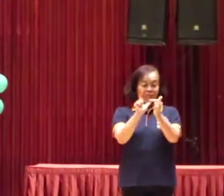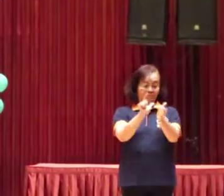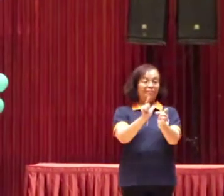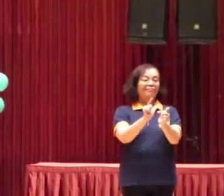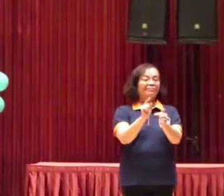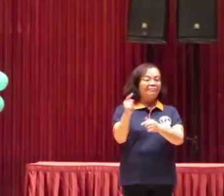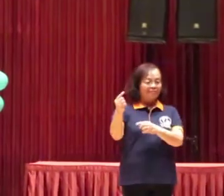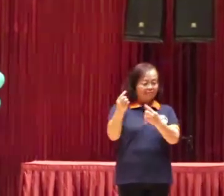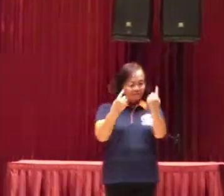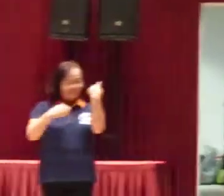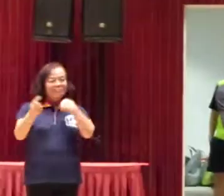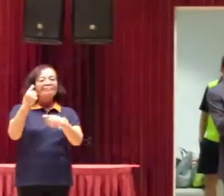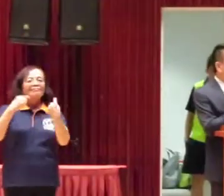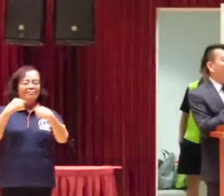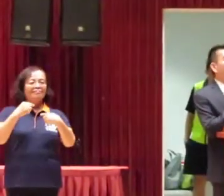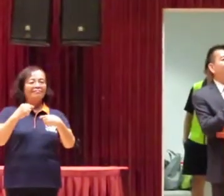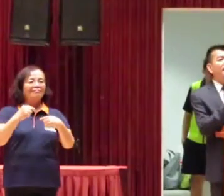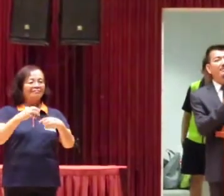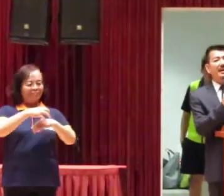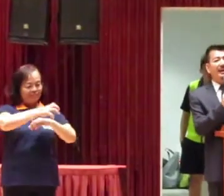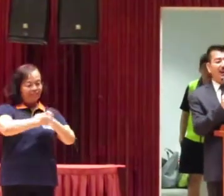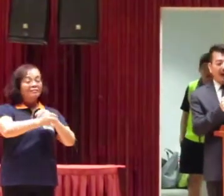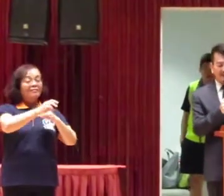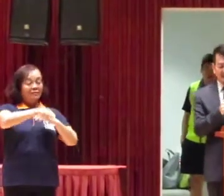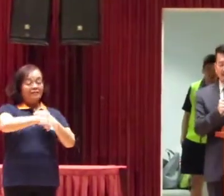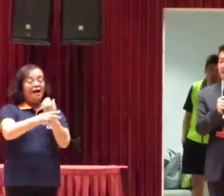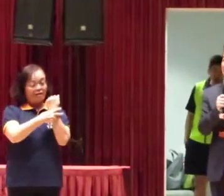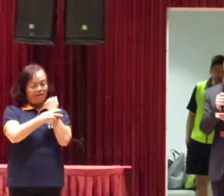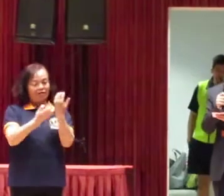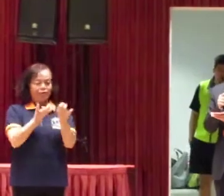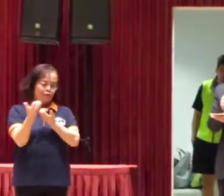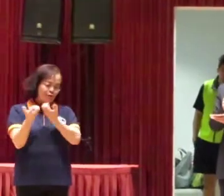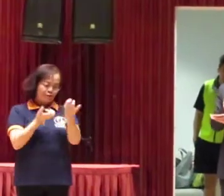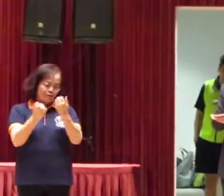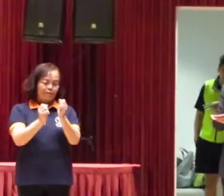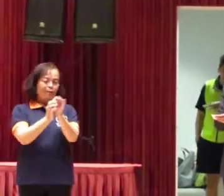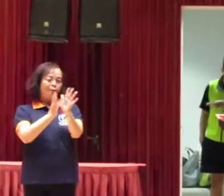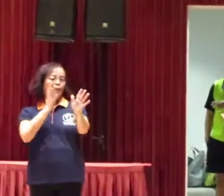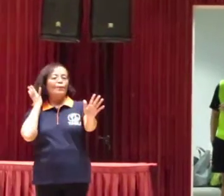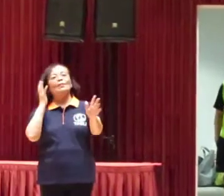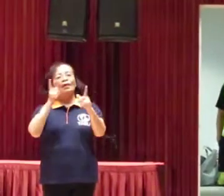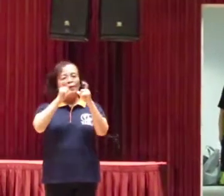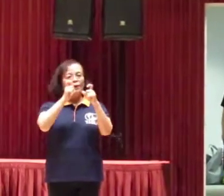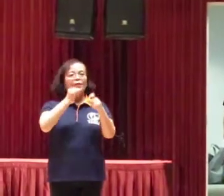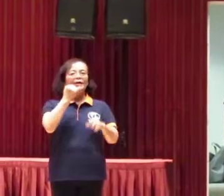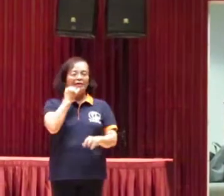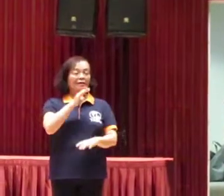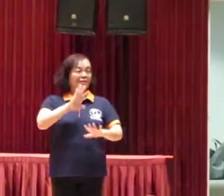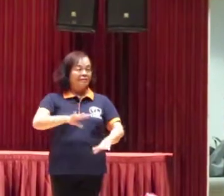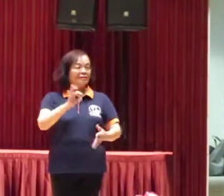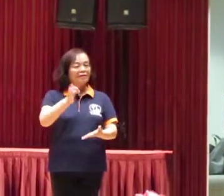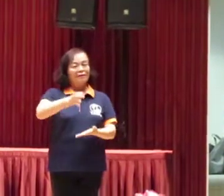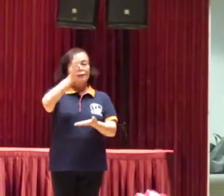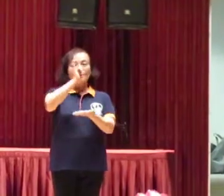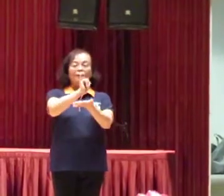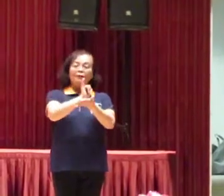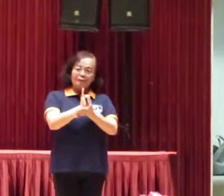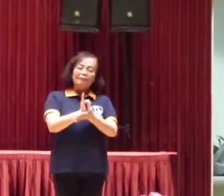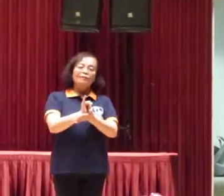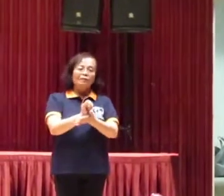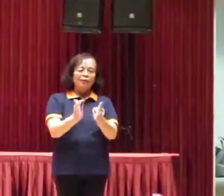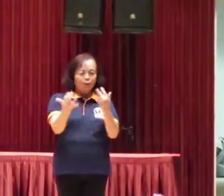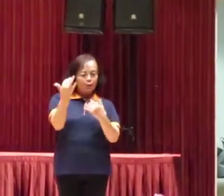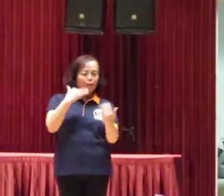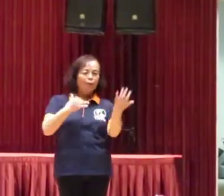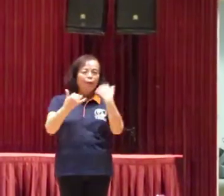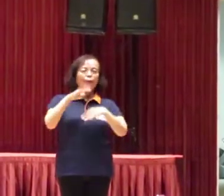个来的乡里，然后呢跟大家分门别类。啊，今天有非常多的贵宾已经陆陆续续到达。啊，在趁这个空档这个